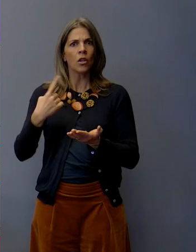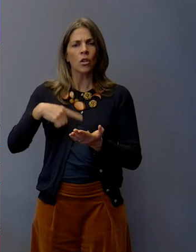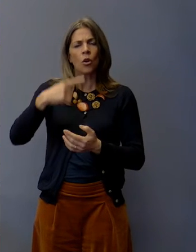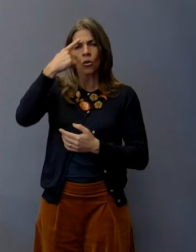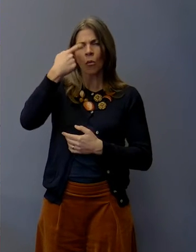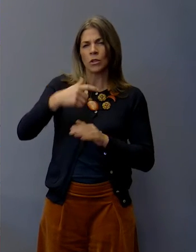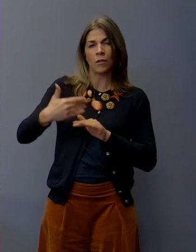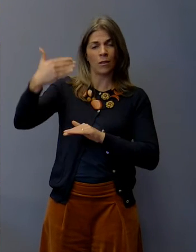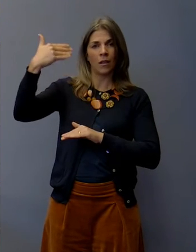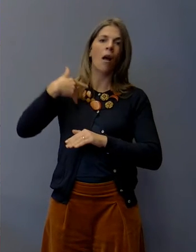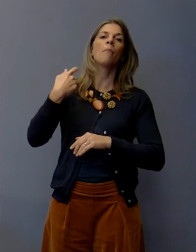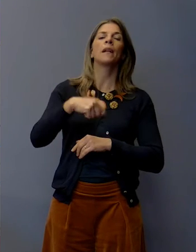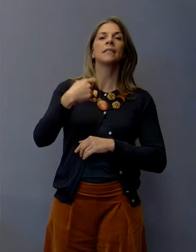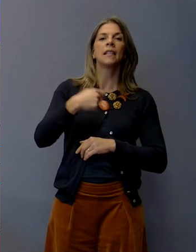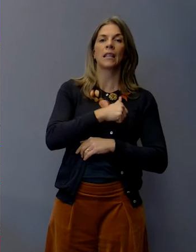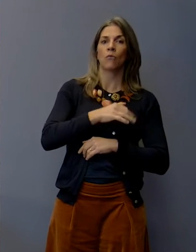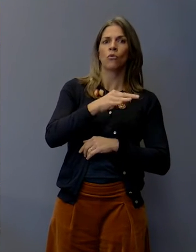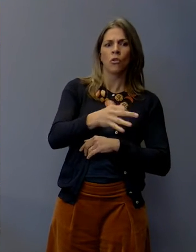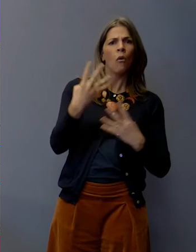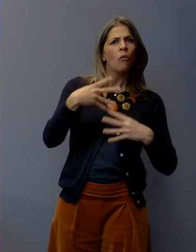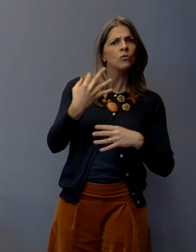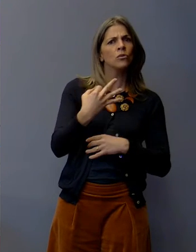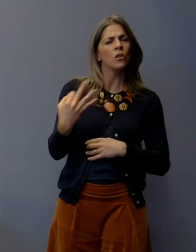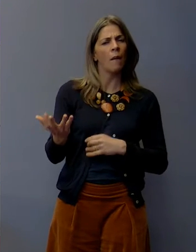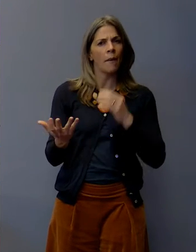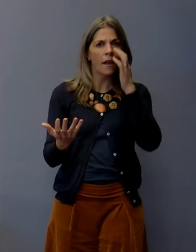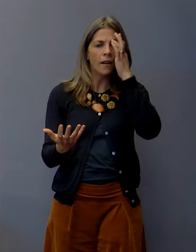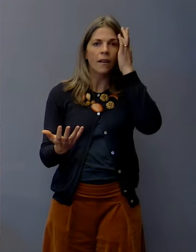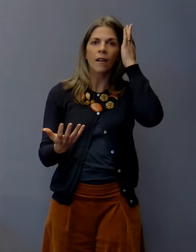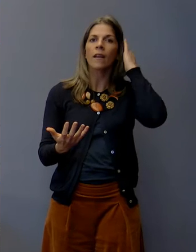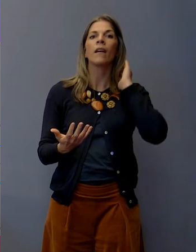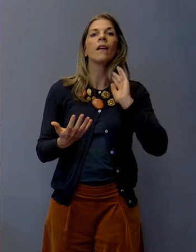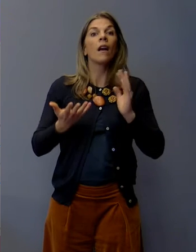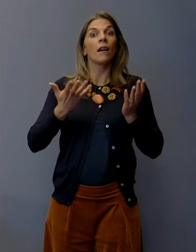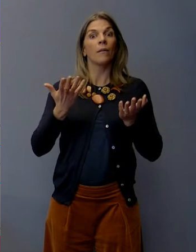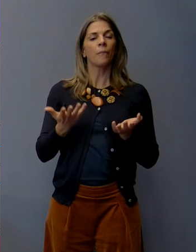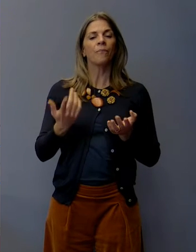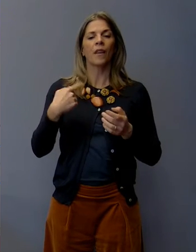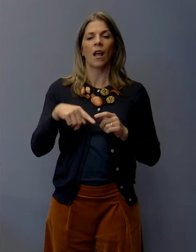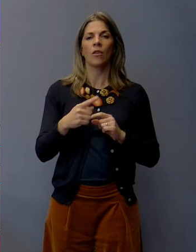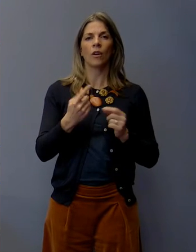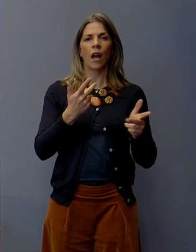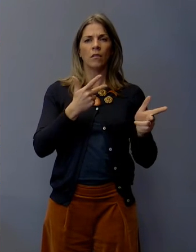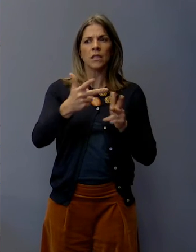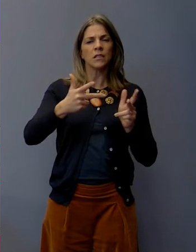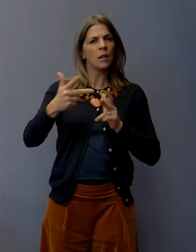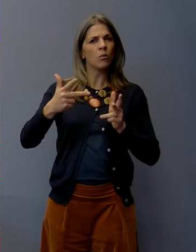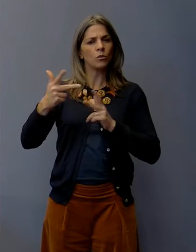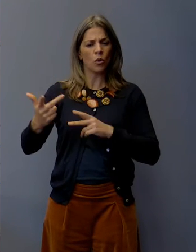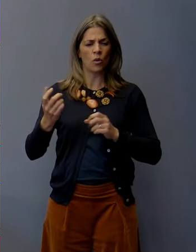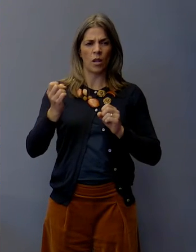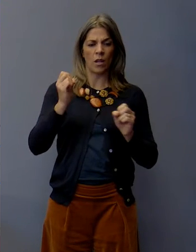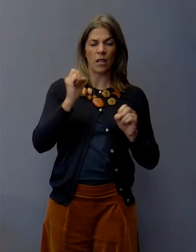funziona laddove ci sono e allora per poter visitare anche la distribuzione di rifiuti ingombranti